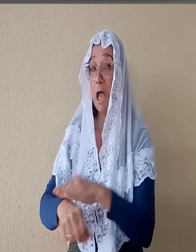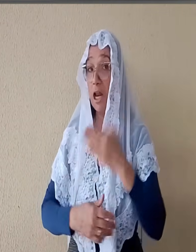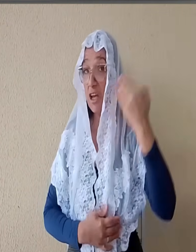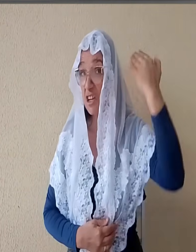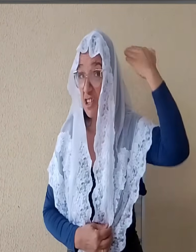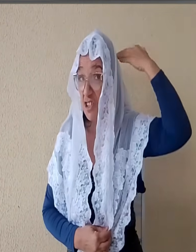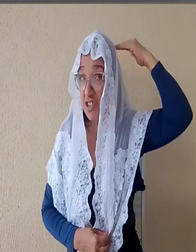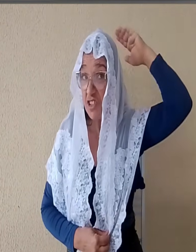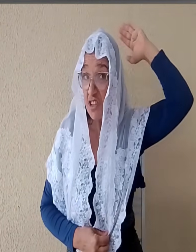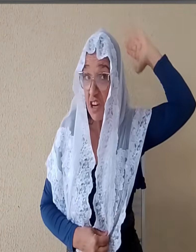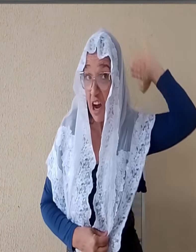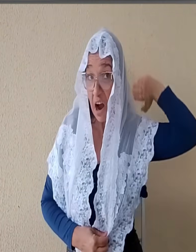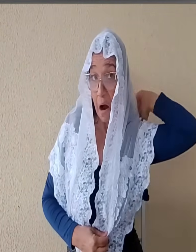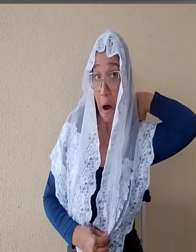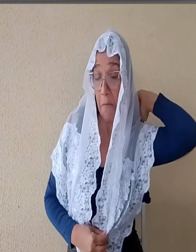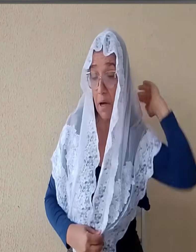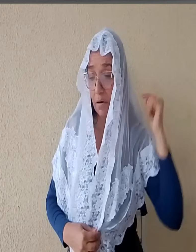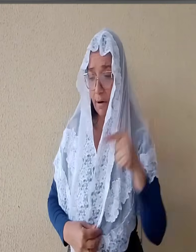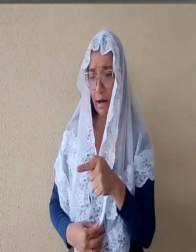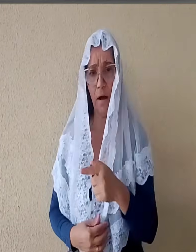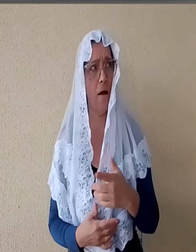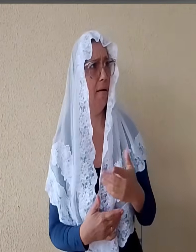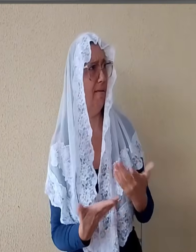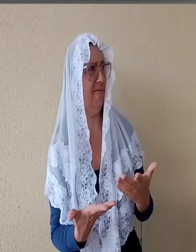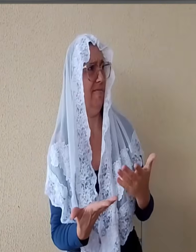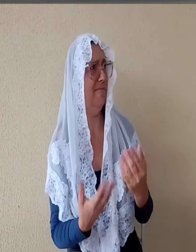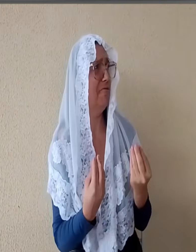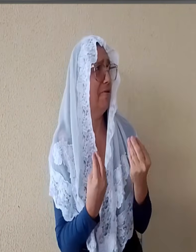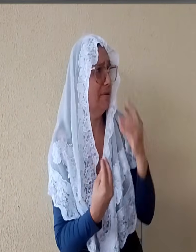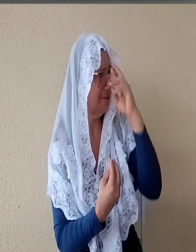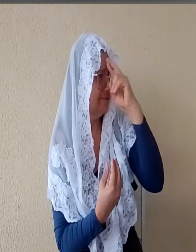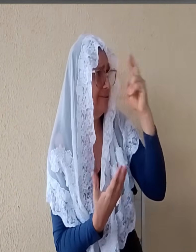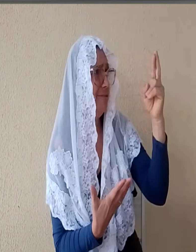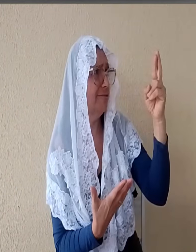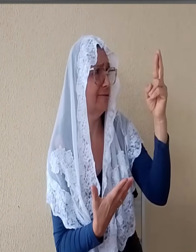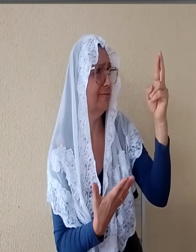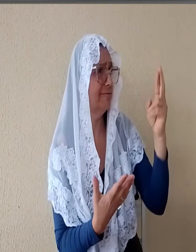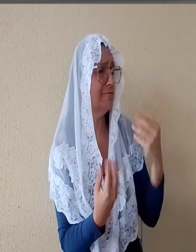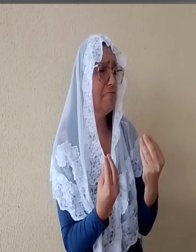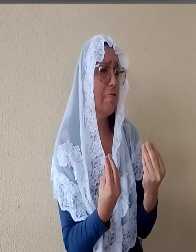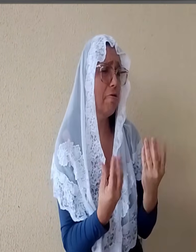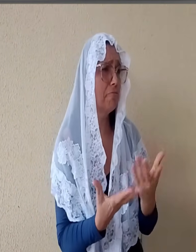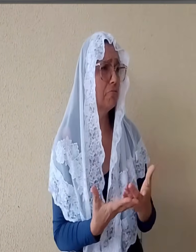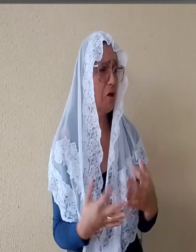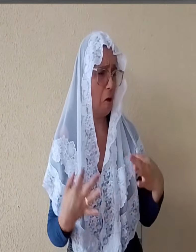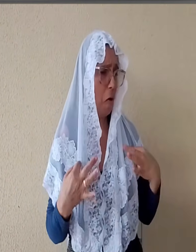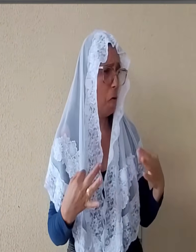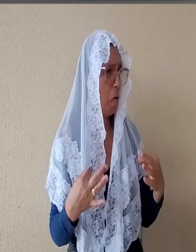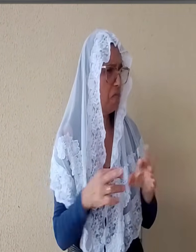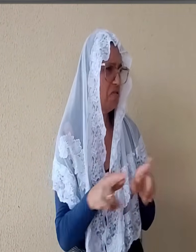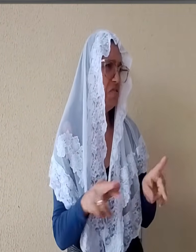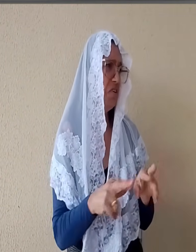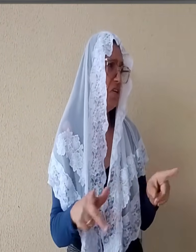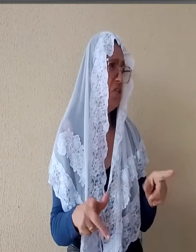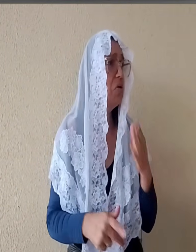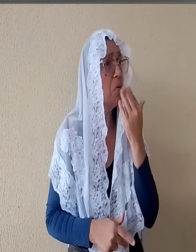das iguarias do sacerdote. Eu já não posso vestir das roupas do sacerdote. Mas tá